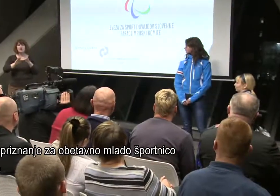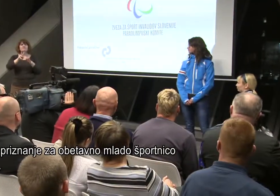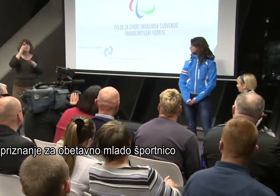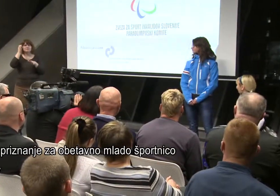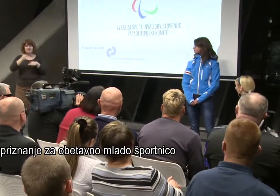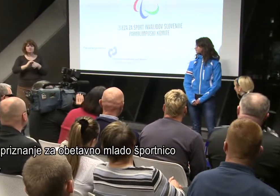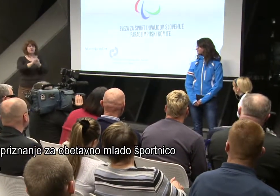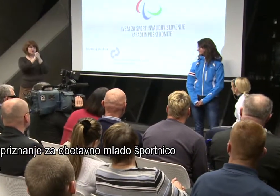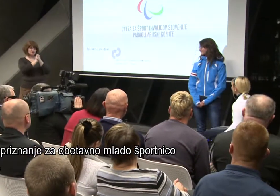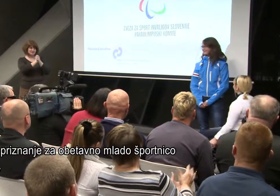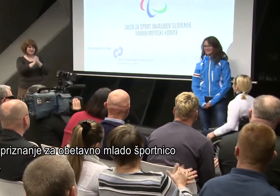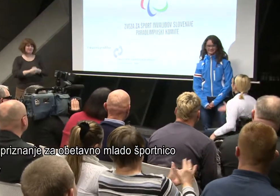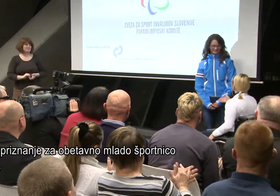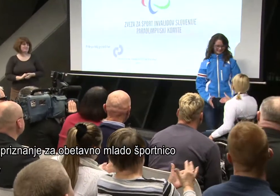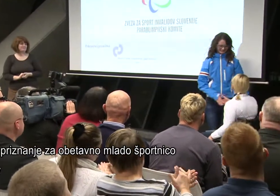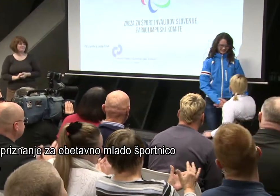Nemčiji, čestitke Anja.